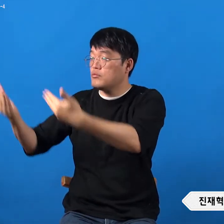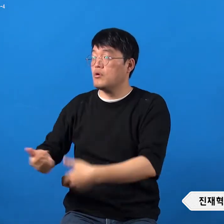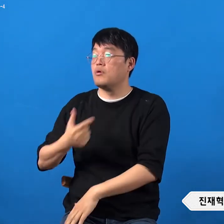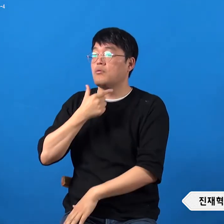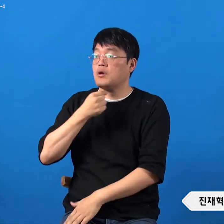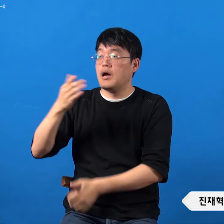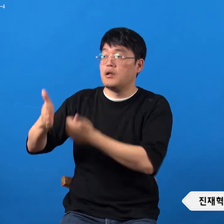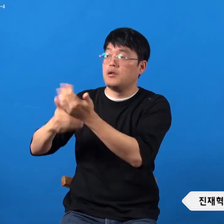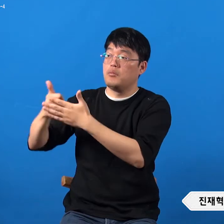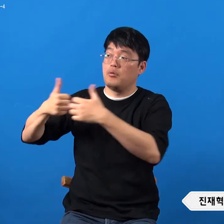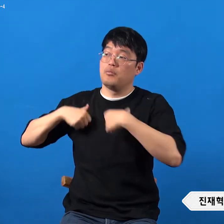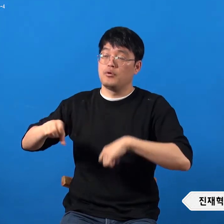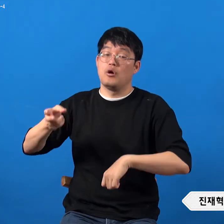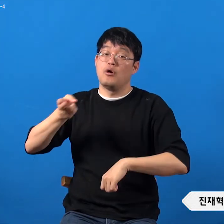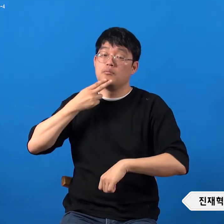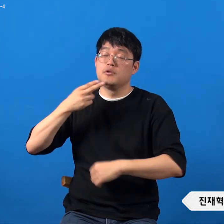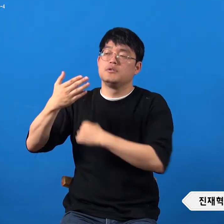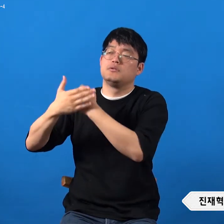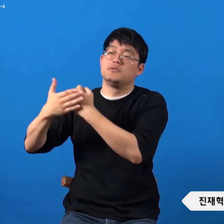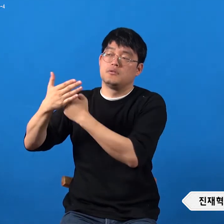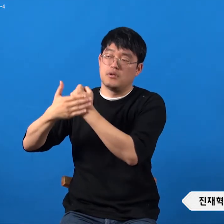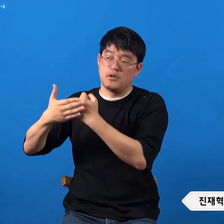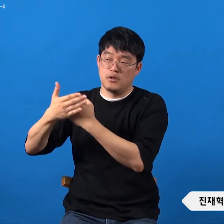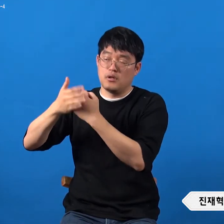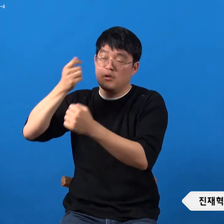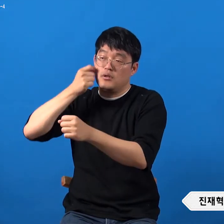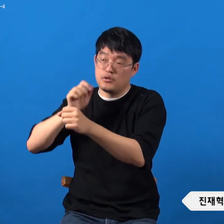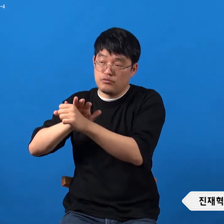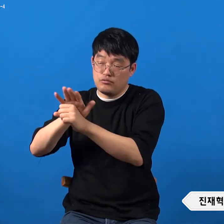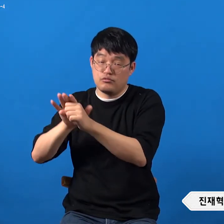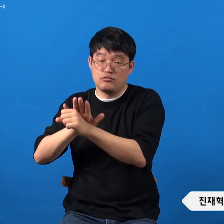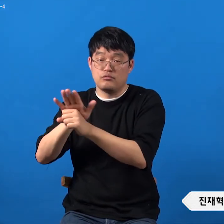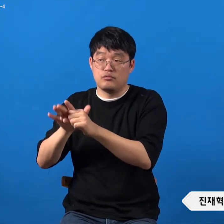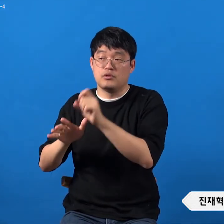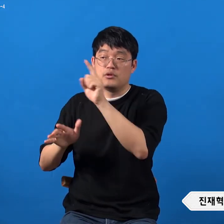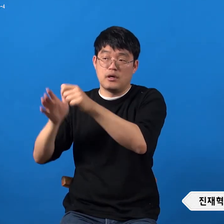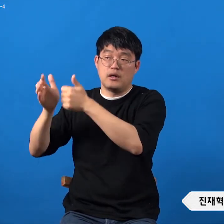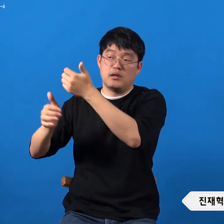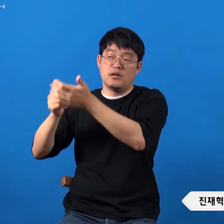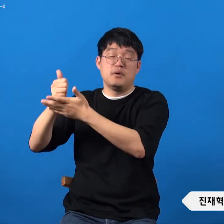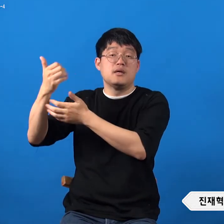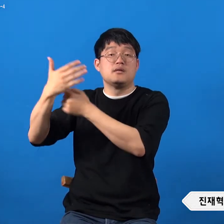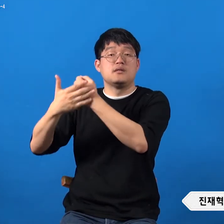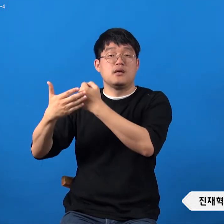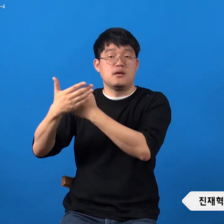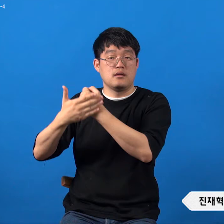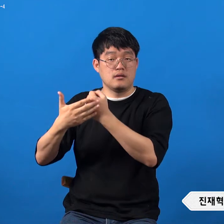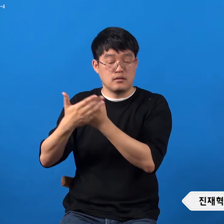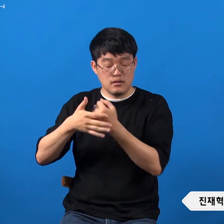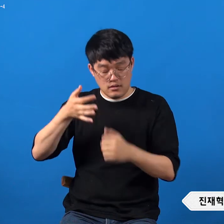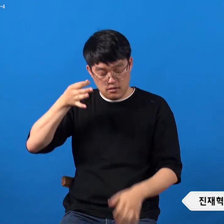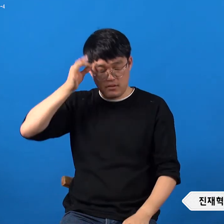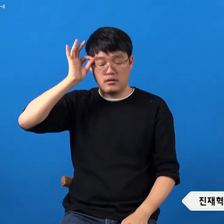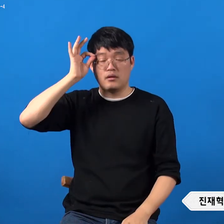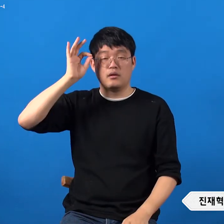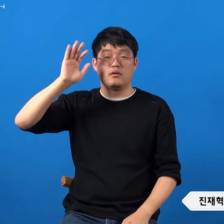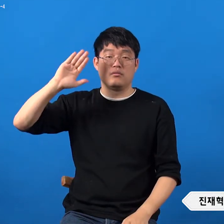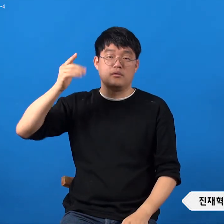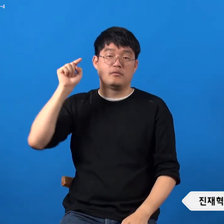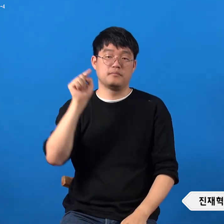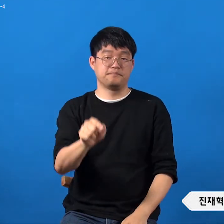않으심, 그 하나님의 은혜, 그 하나님의 긍휼하심, 그 하나님의 은혜를 깨닫는